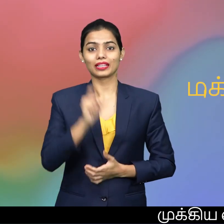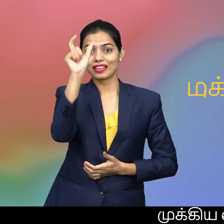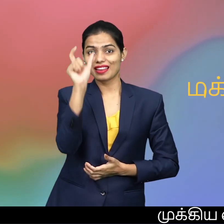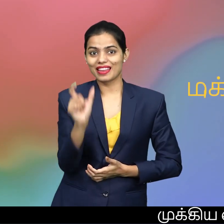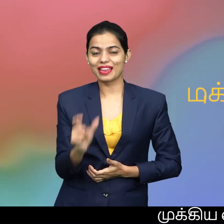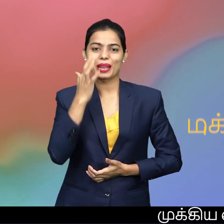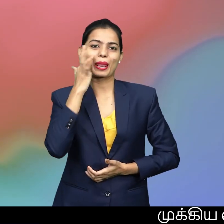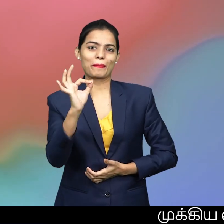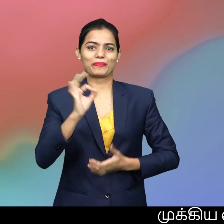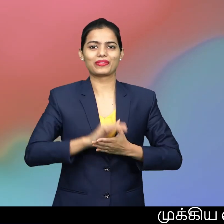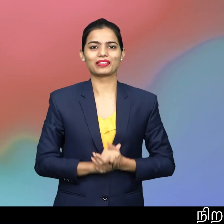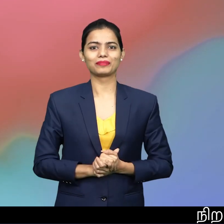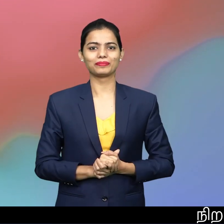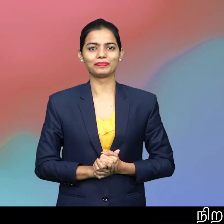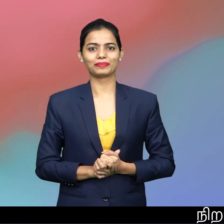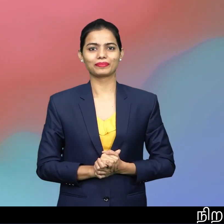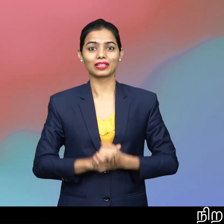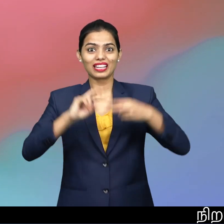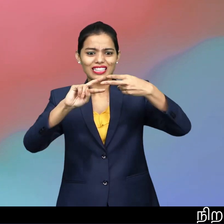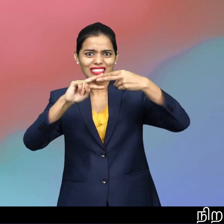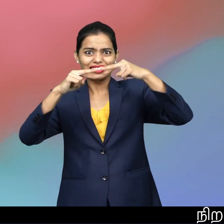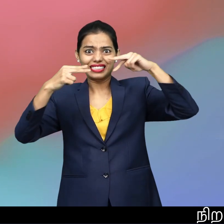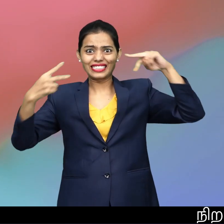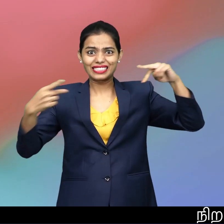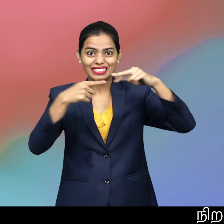முக்கிய வார்த்தைகள்: நிறப்புரிகள்,